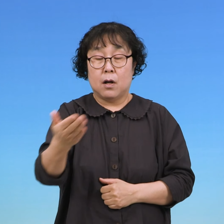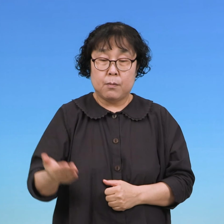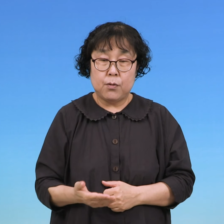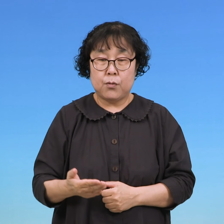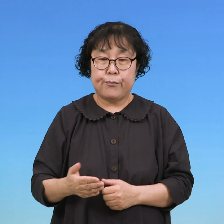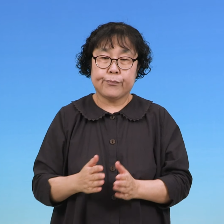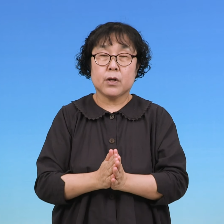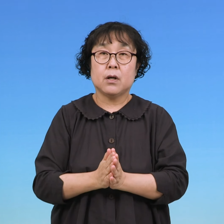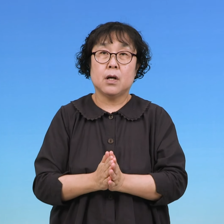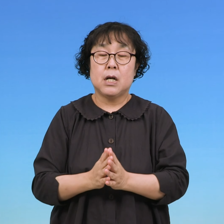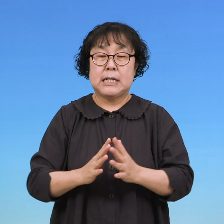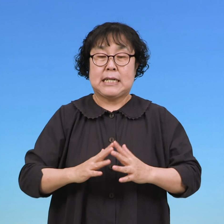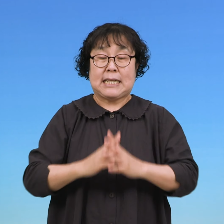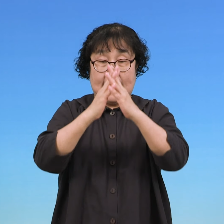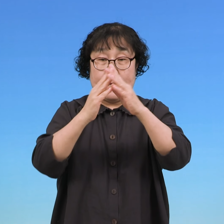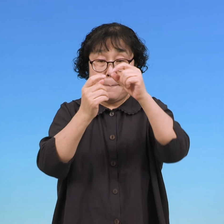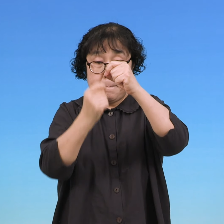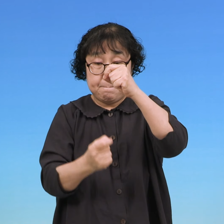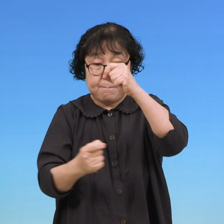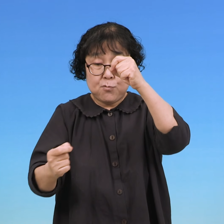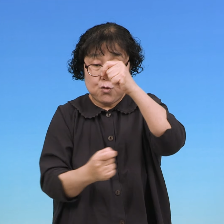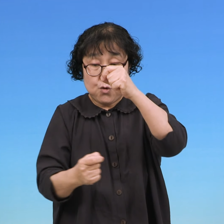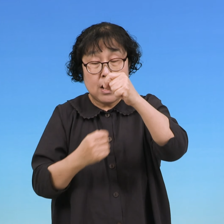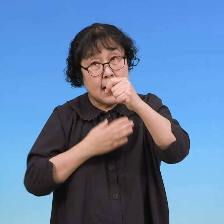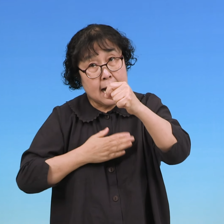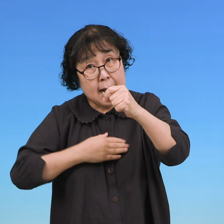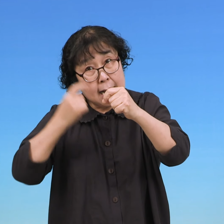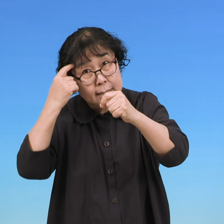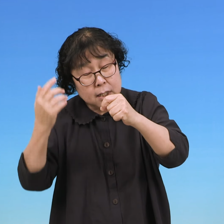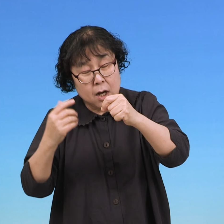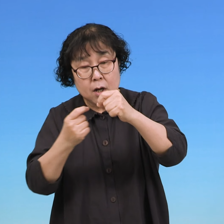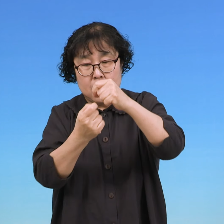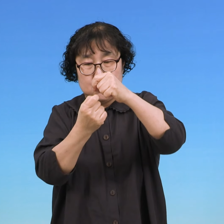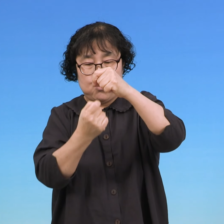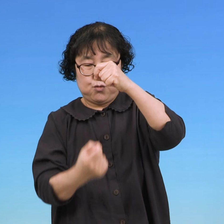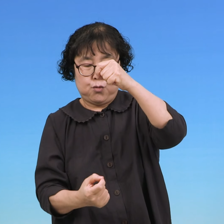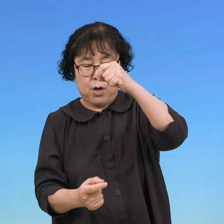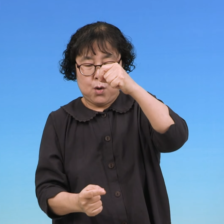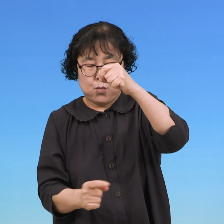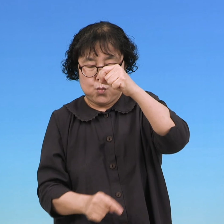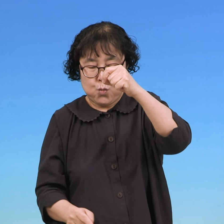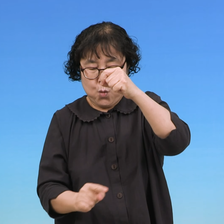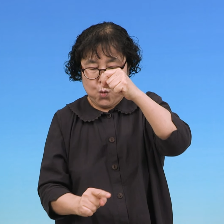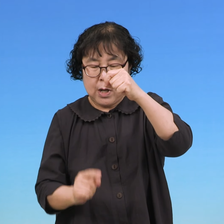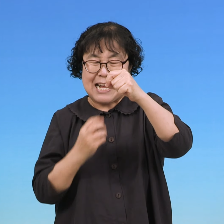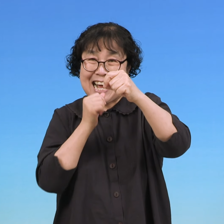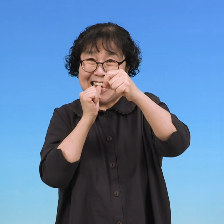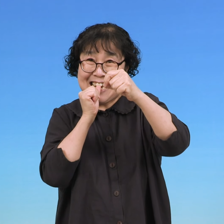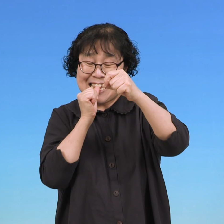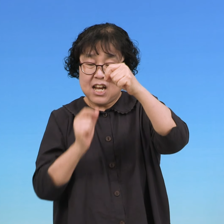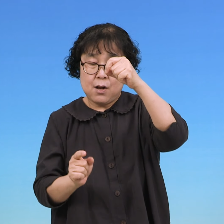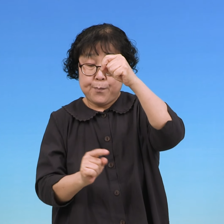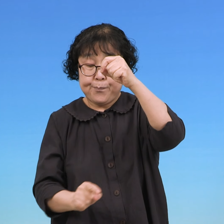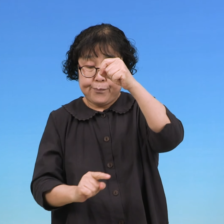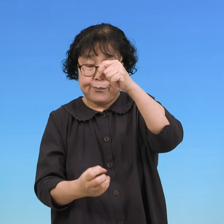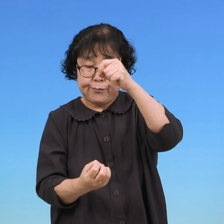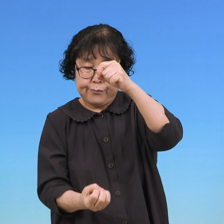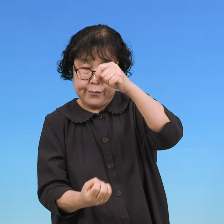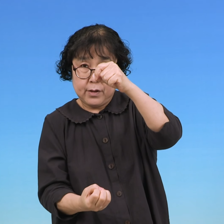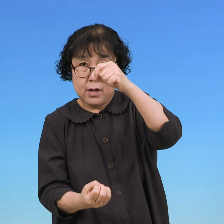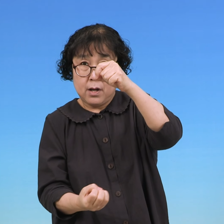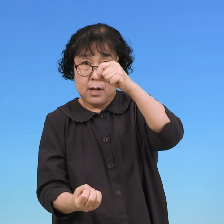다 아시죠? 제가 어릴 때 이걸 봤는데요 밑에 이제 무거운 쇠에 추를 달아놓고 추를 가지고 이제